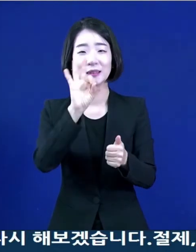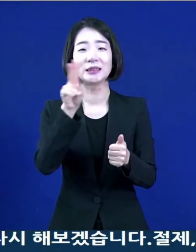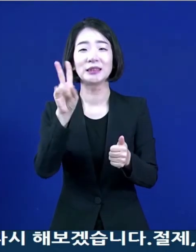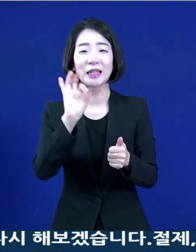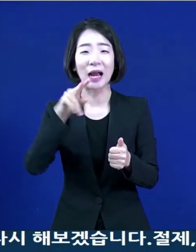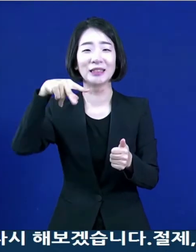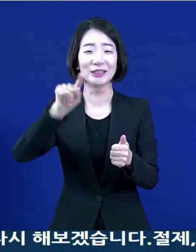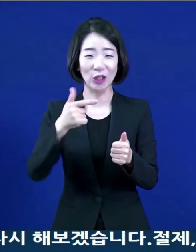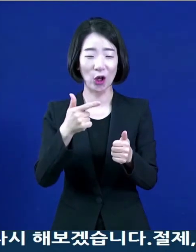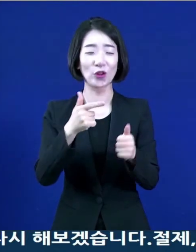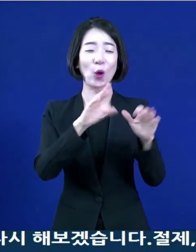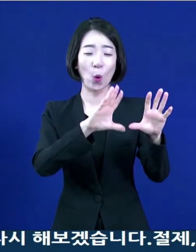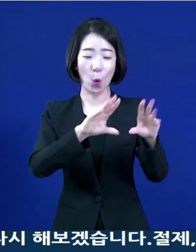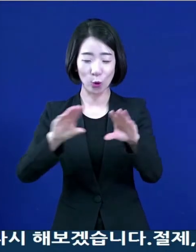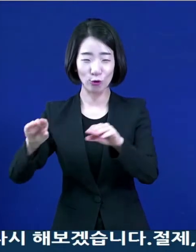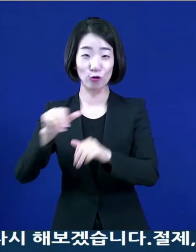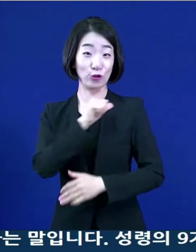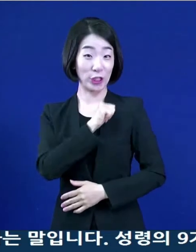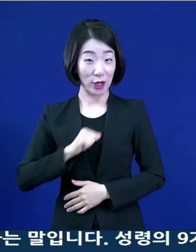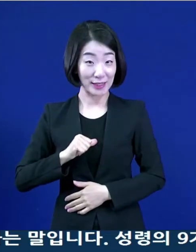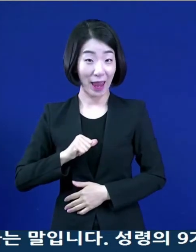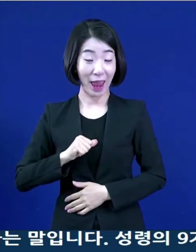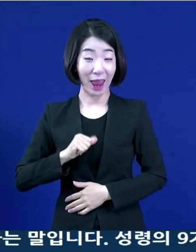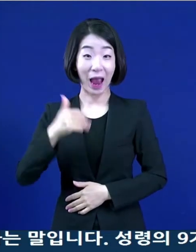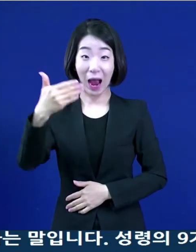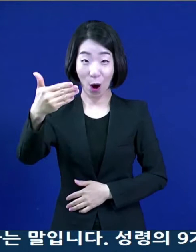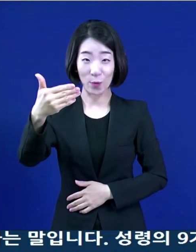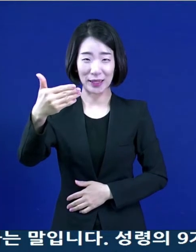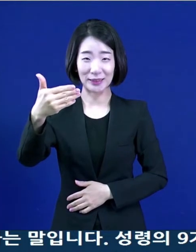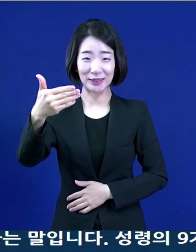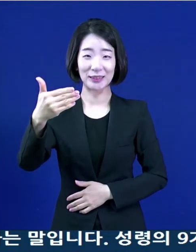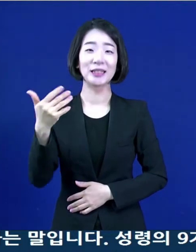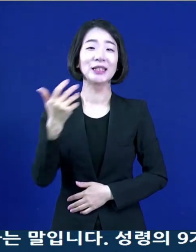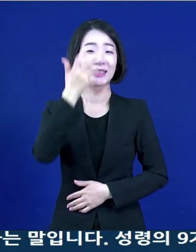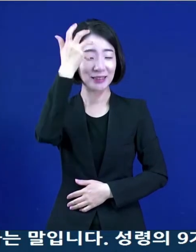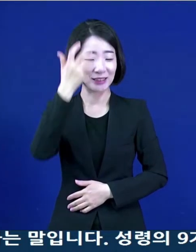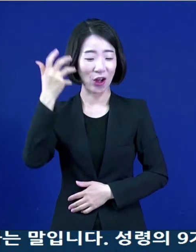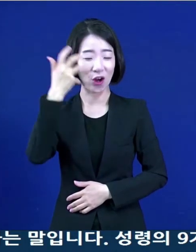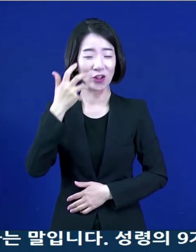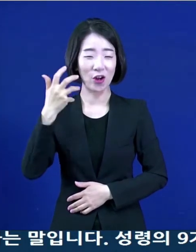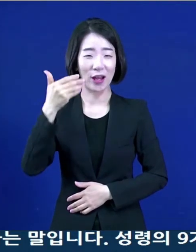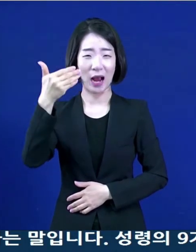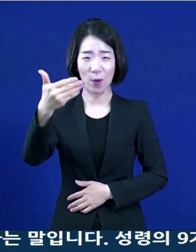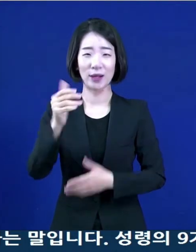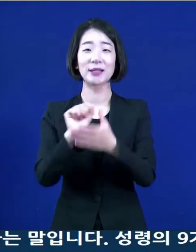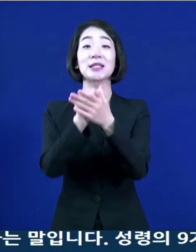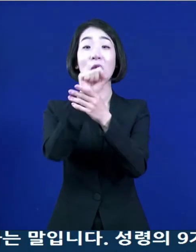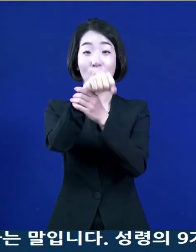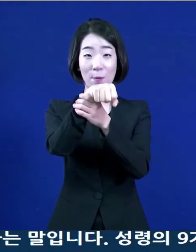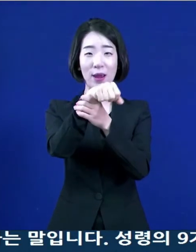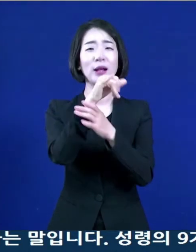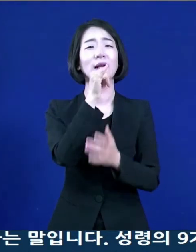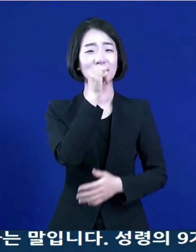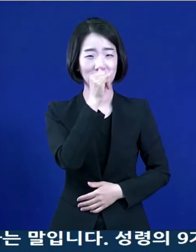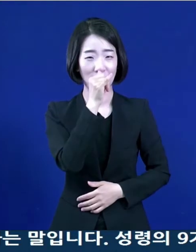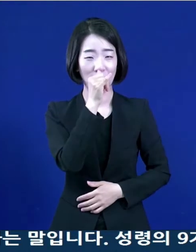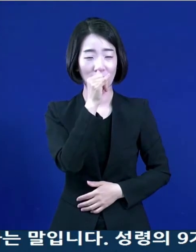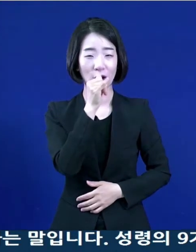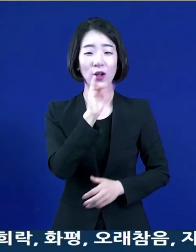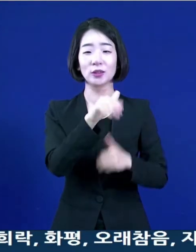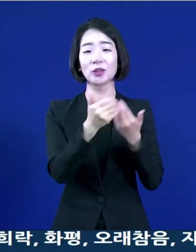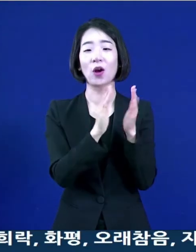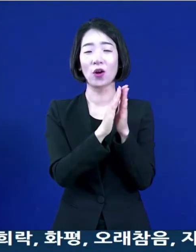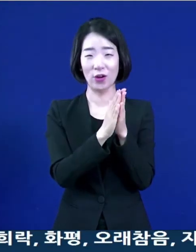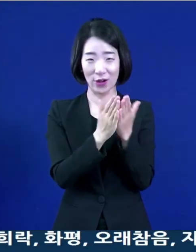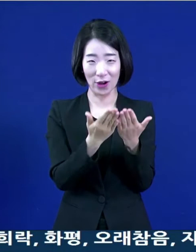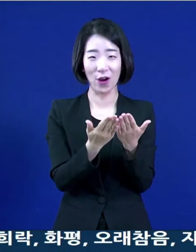2개 온유 절제. 9번째가 절제라는 걸 제가 강조하기 위해서 이렇게 쭉 해온 겁니다. 성경 보고 확인합니다. 갈라디아서